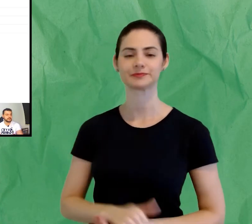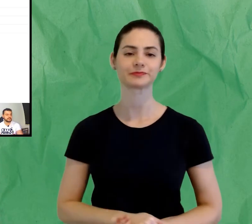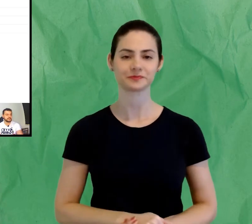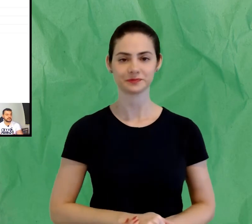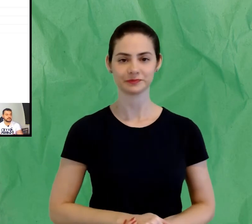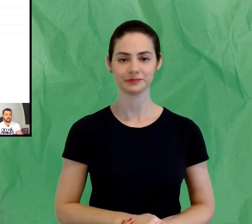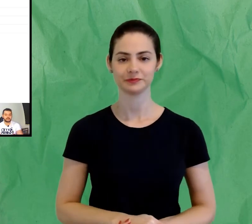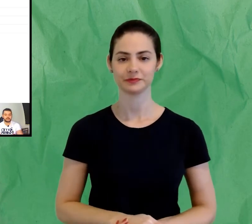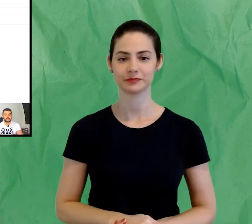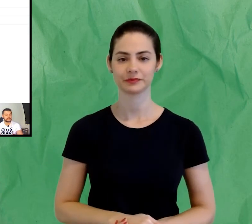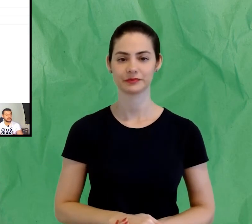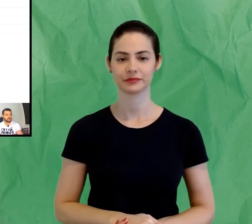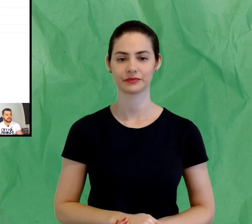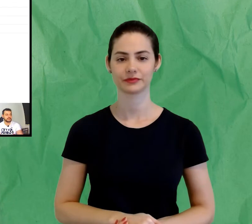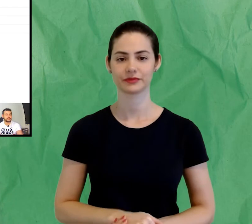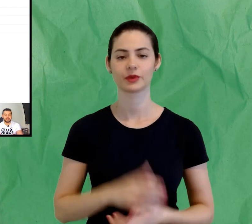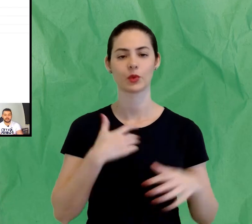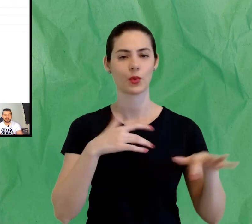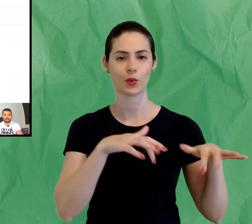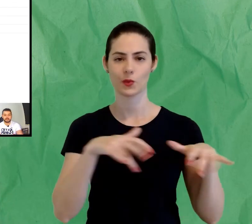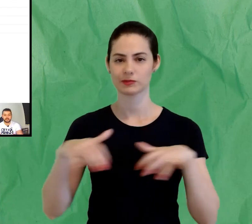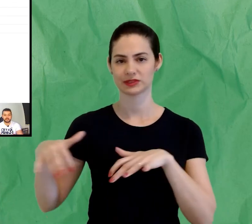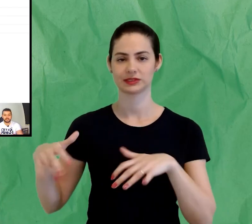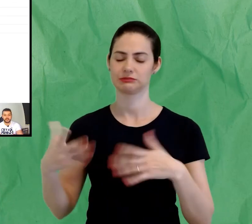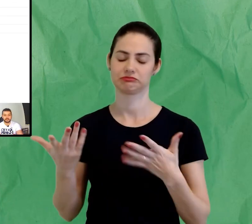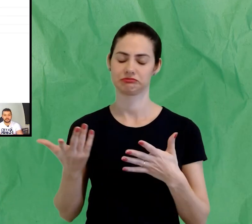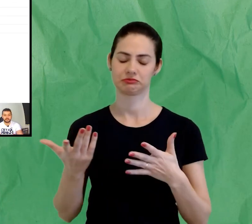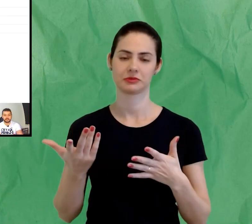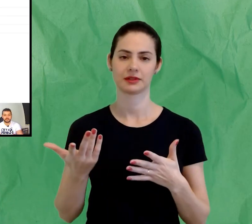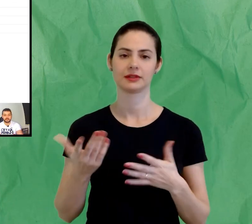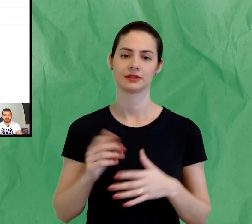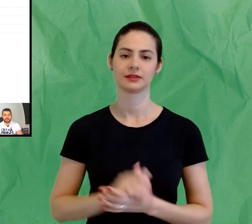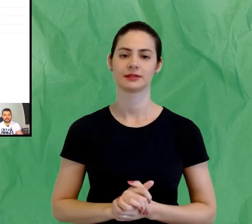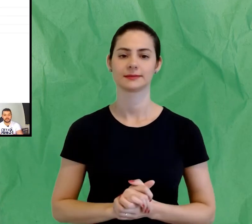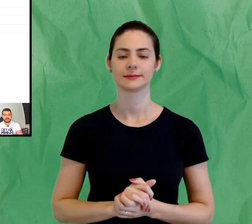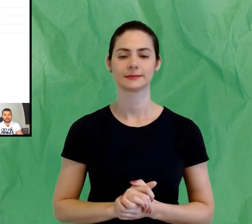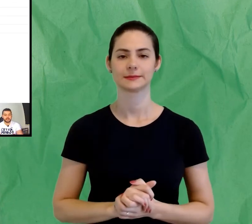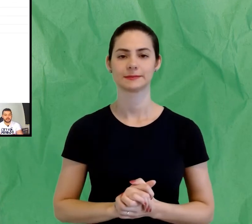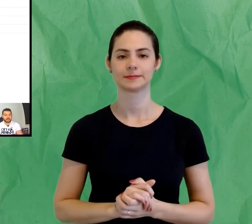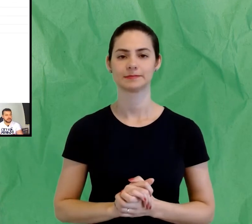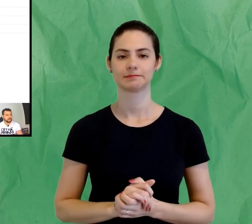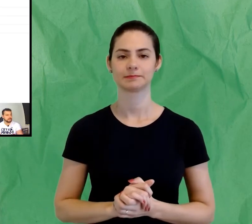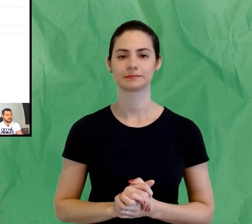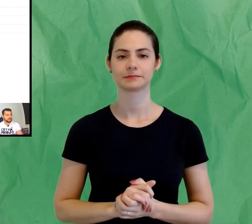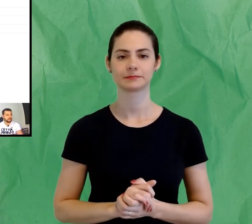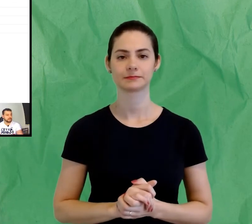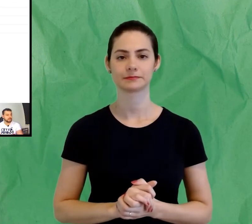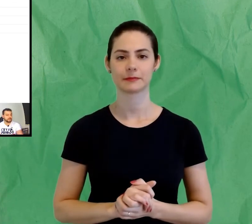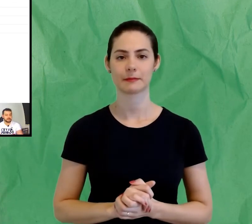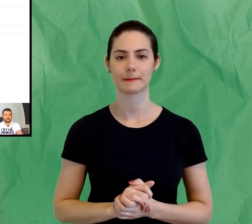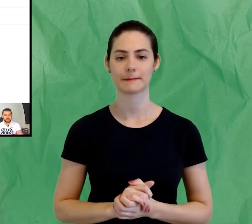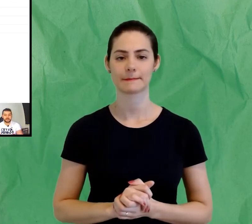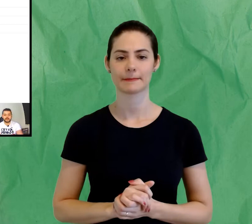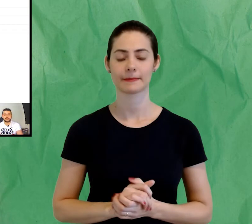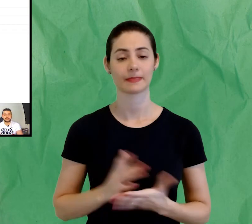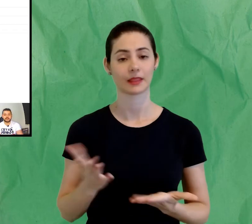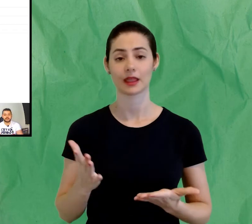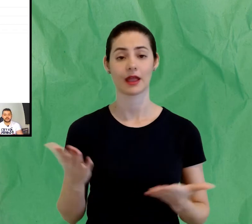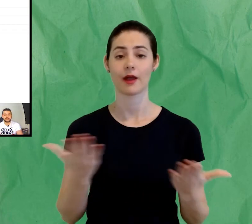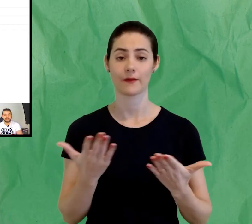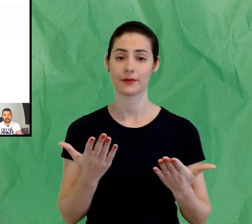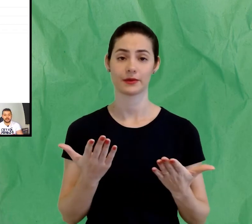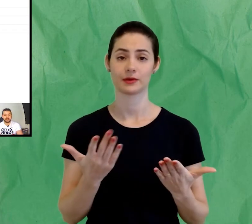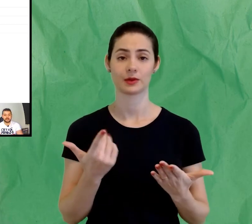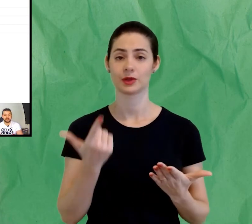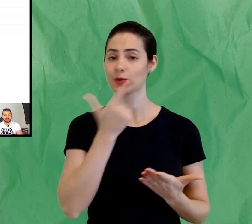Então, veja que eu simplesmente comentei aqui, alterei o valor de A, certo? Bom, eu não consigo mais fazer